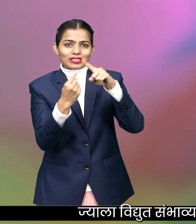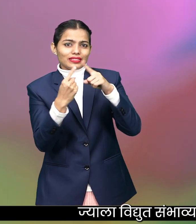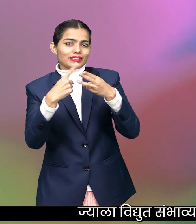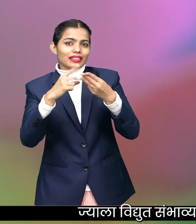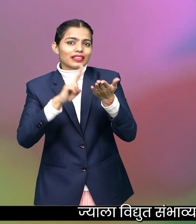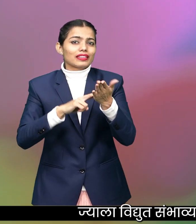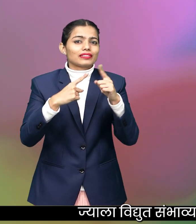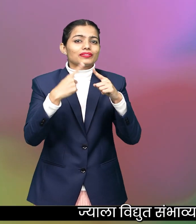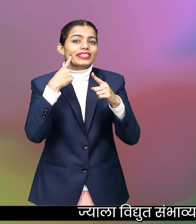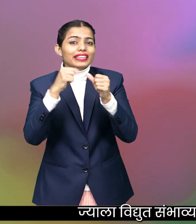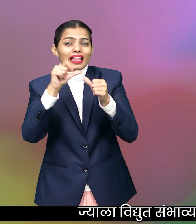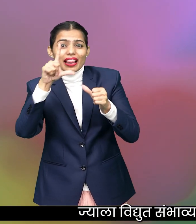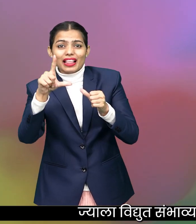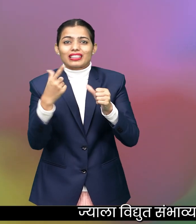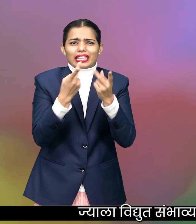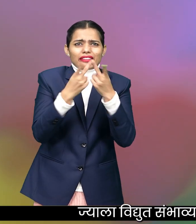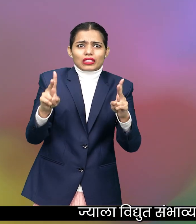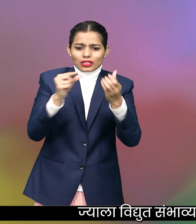असतो.